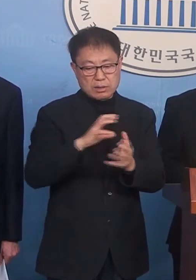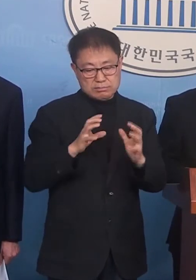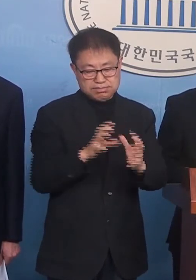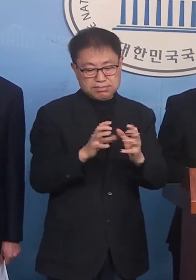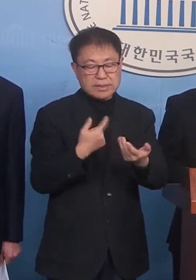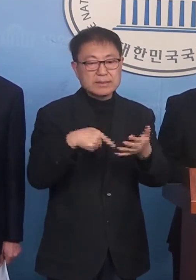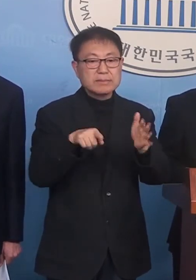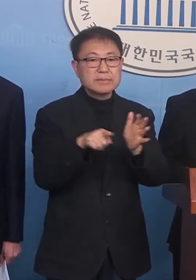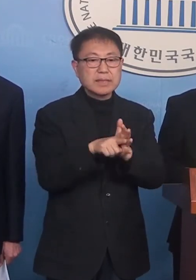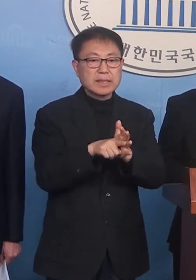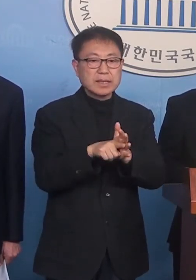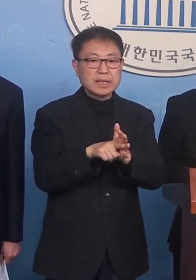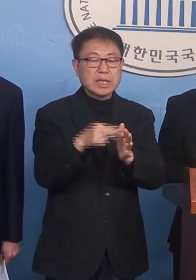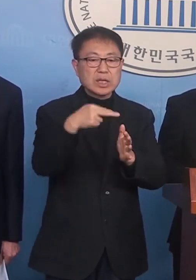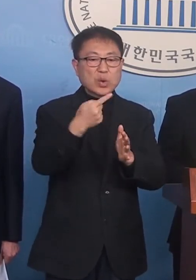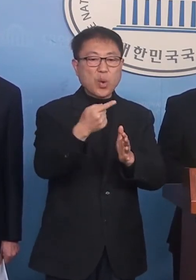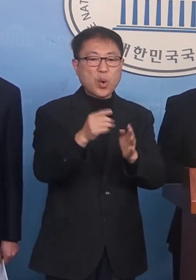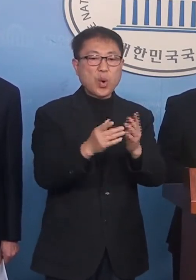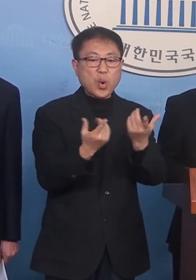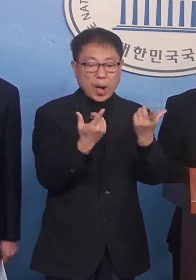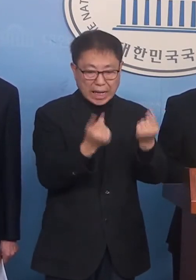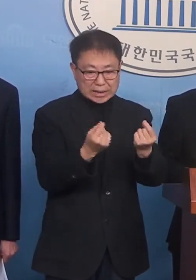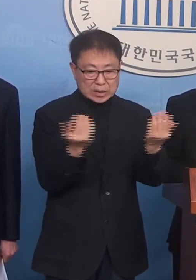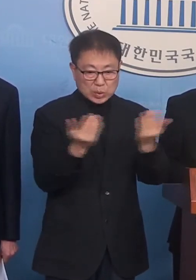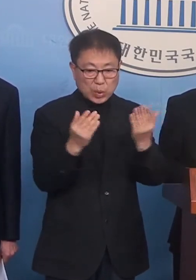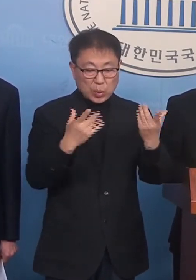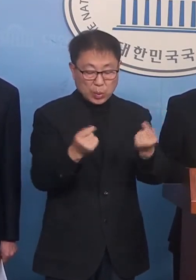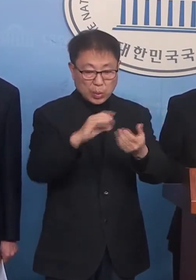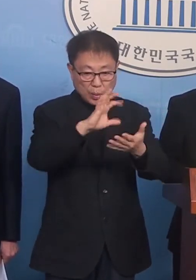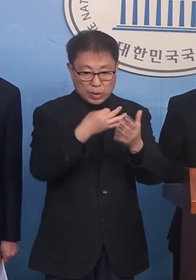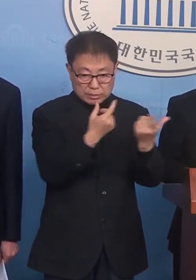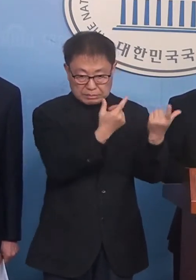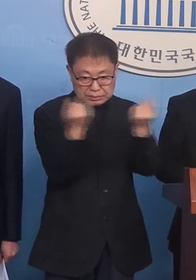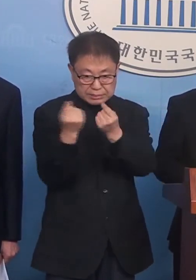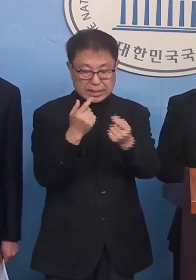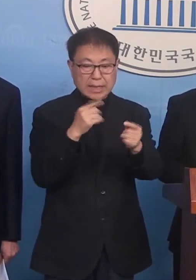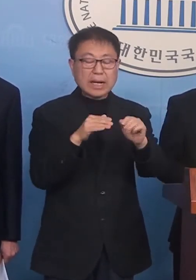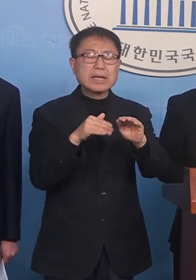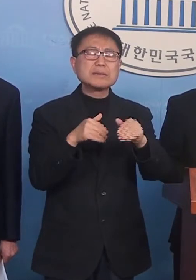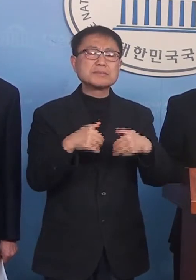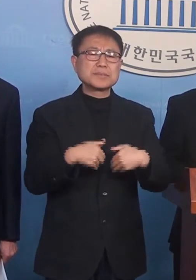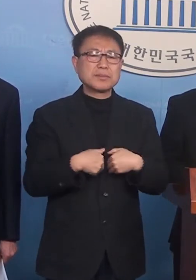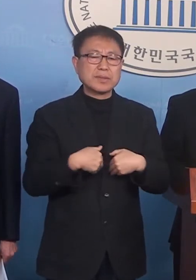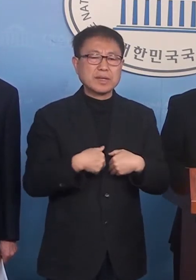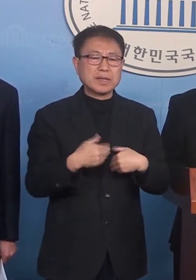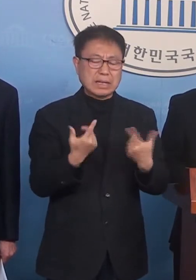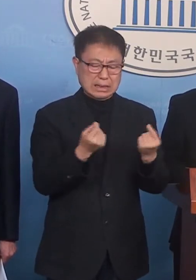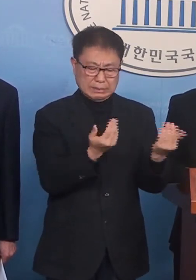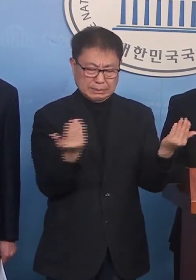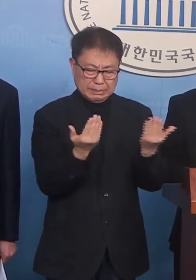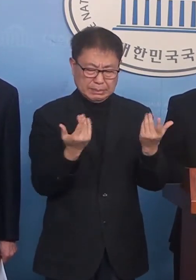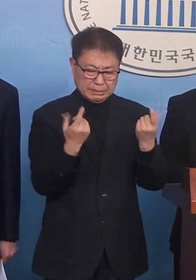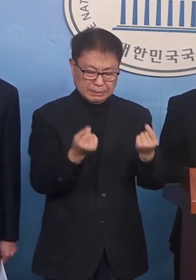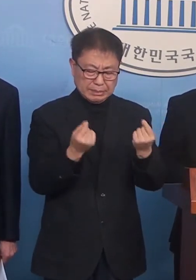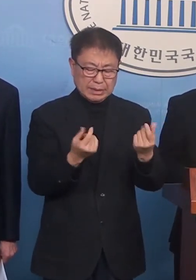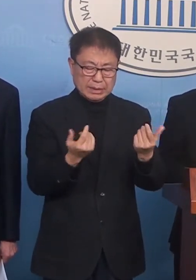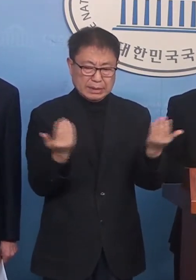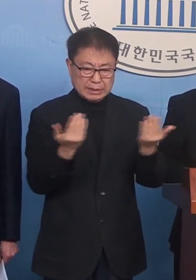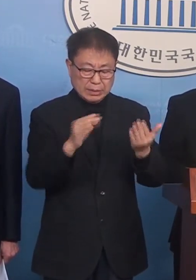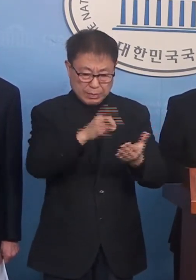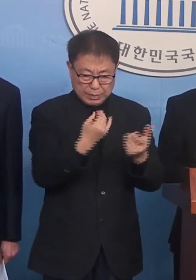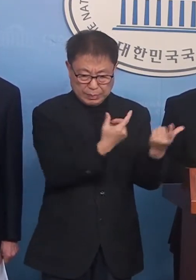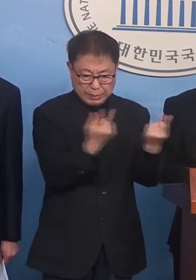위해 동일 노동, 동일 임금 원칙이 실현되어야 합니다. 동일 노동, 동일 임금의